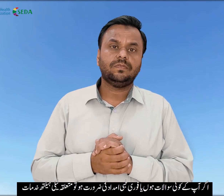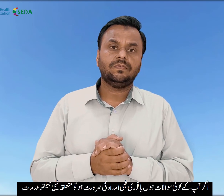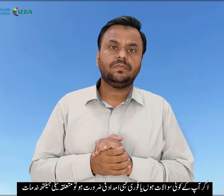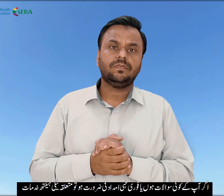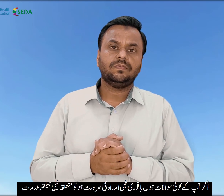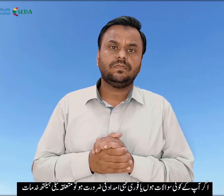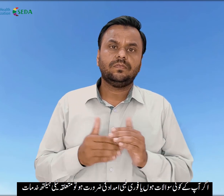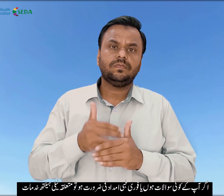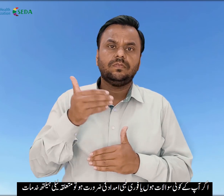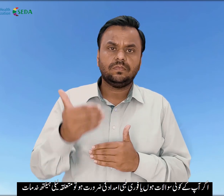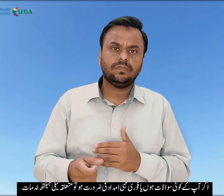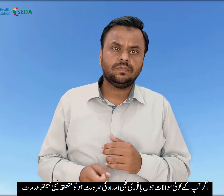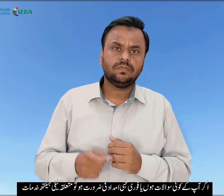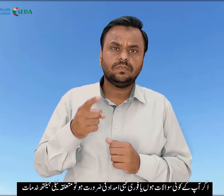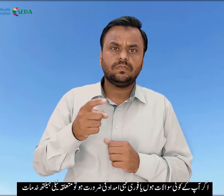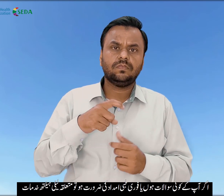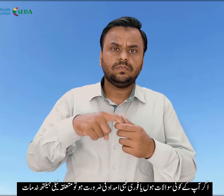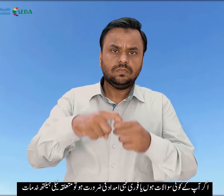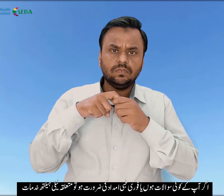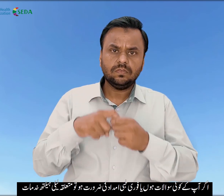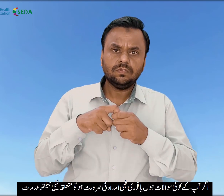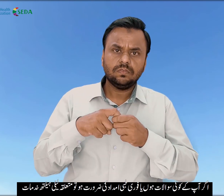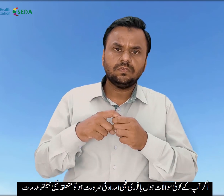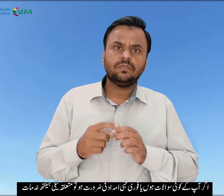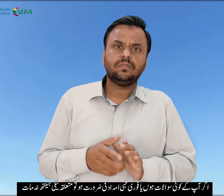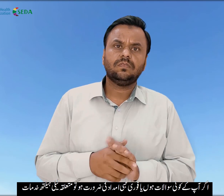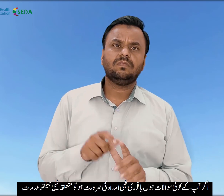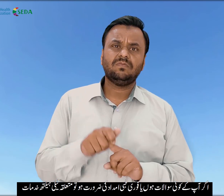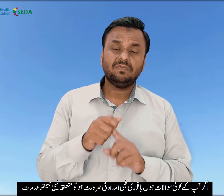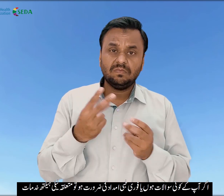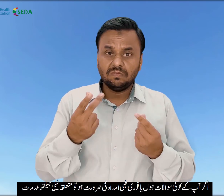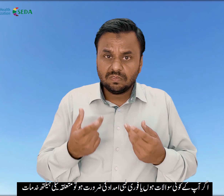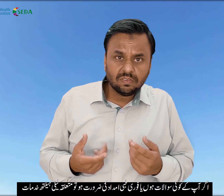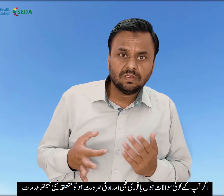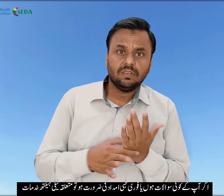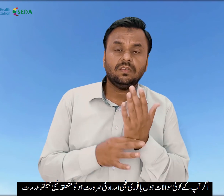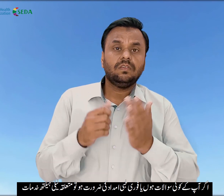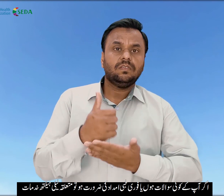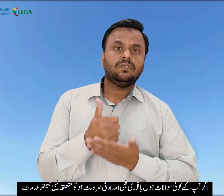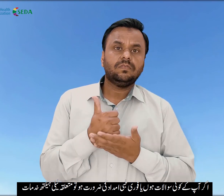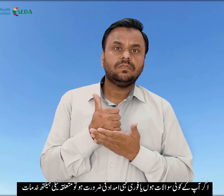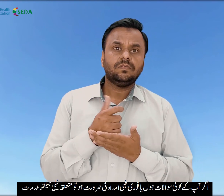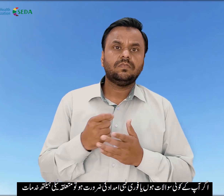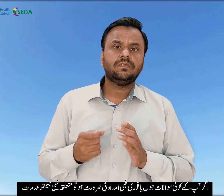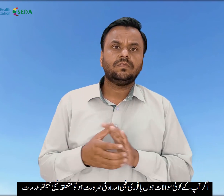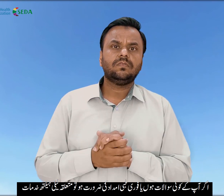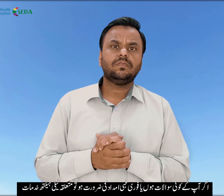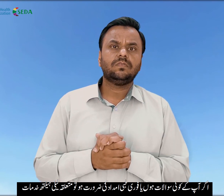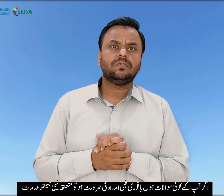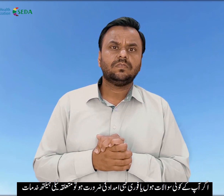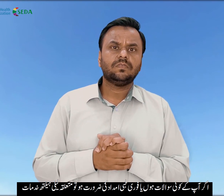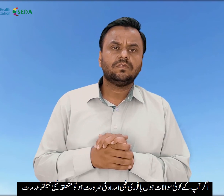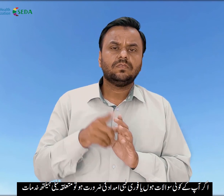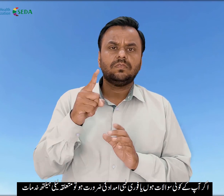اگر آپ کے کوئی سوالات ہوں یا فوری طبی امداد کی ضرورت ہو تو متعلقہ ٹیلی ہیلتھ